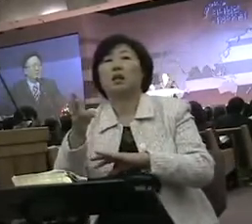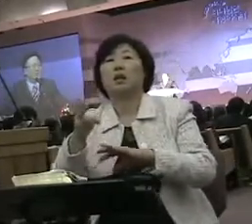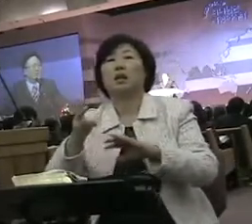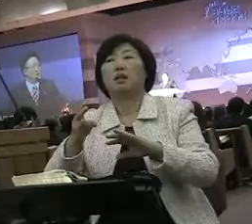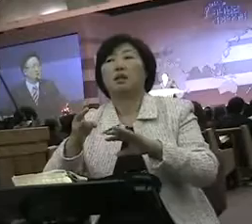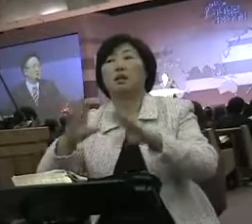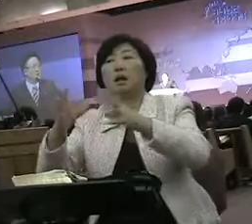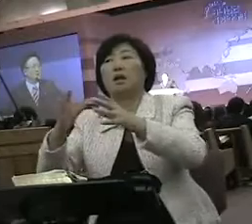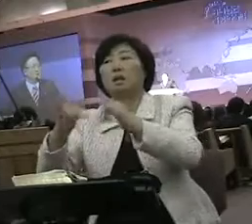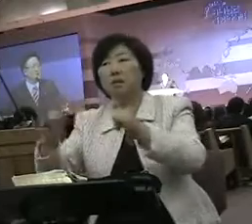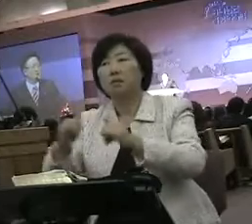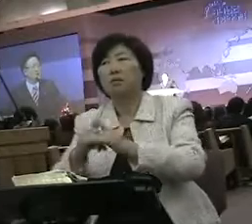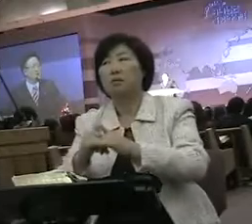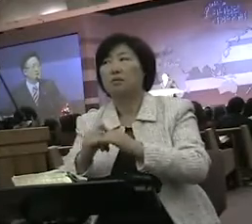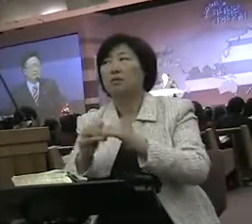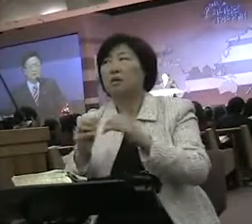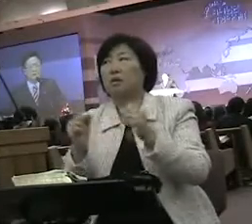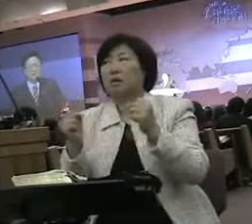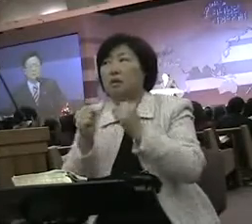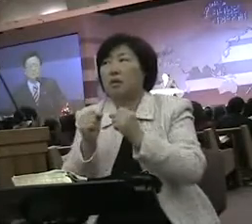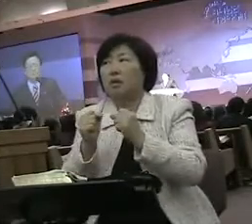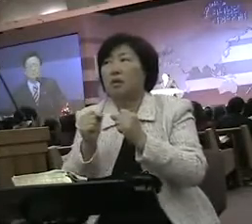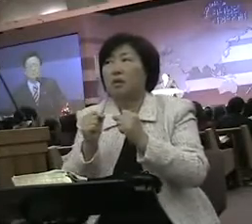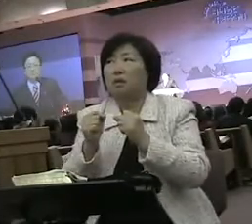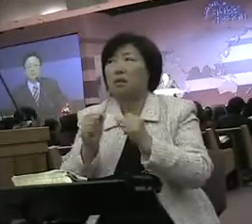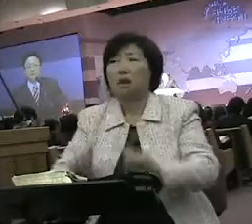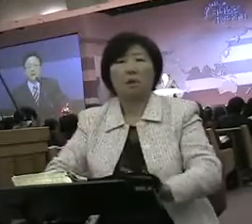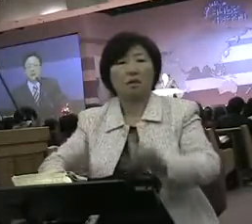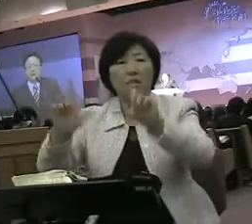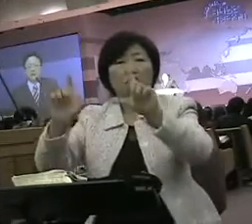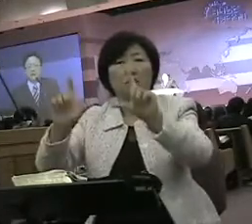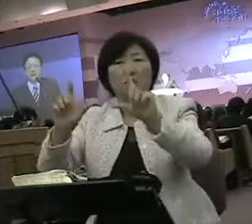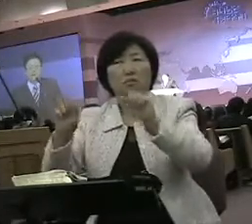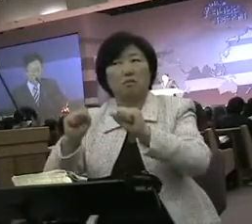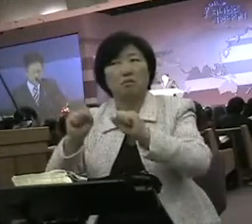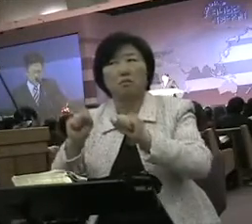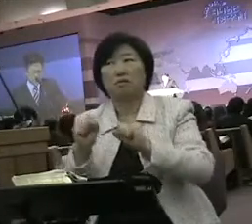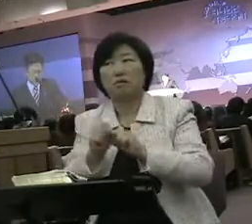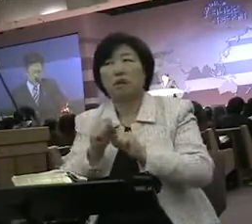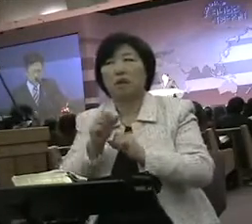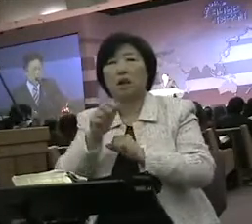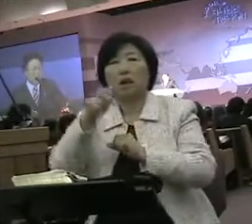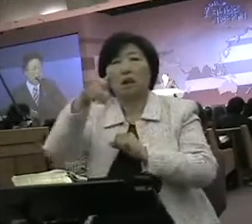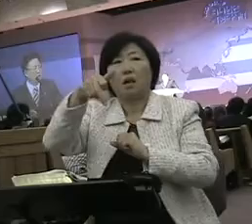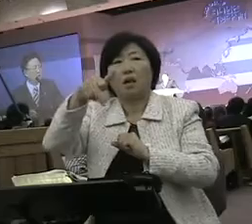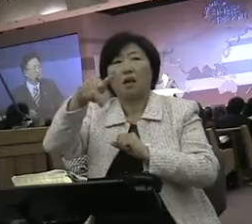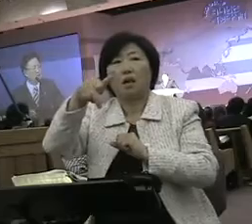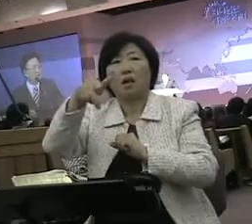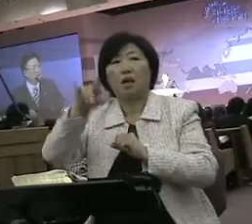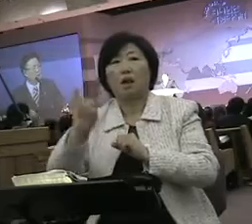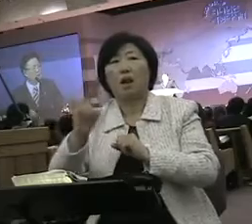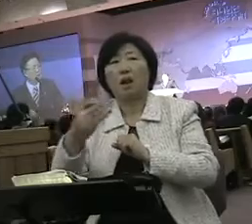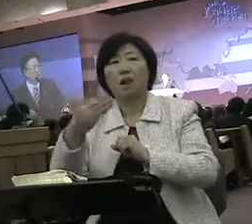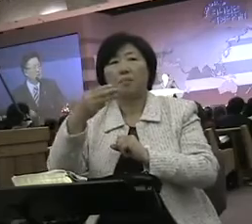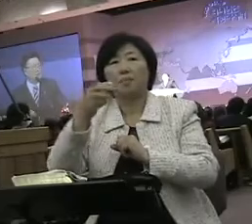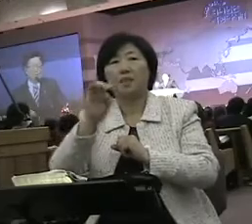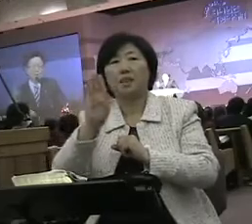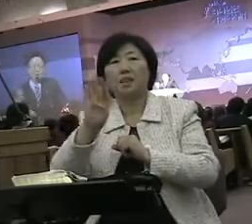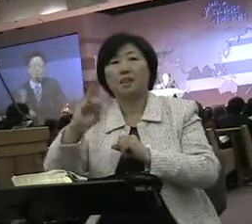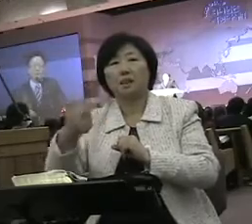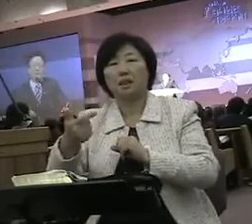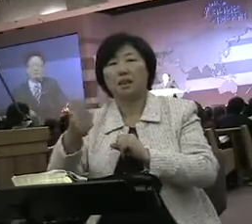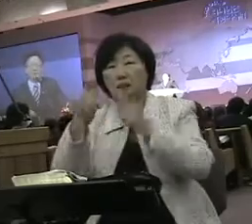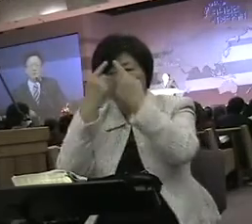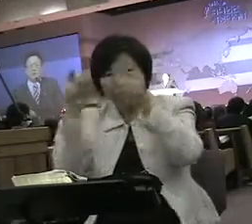서부 미시간에 정착하면서 200년 전에 켈빈 대학을 세웠습니다. 왜 세웠습니까?